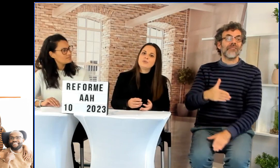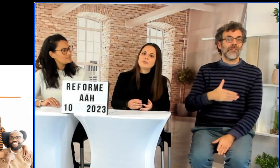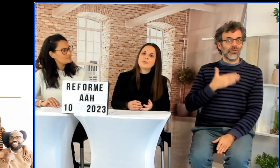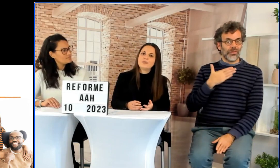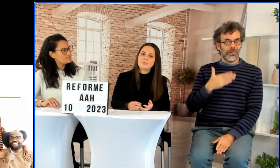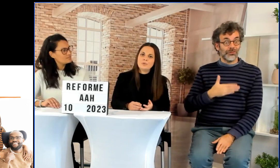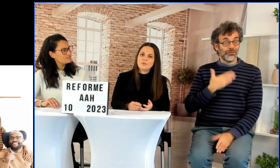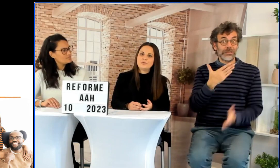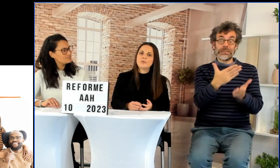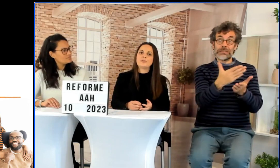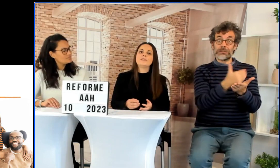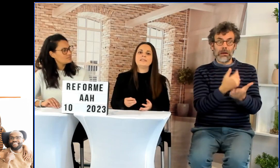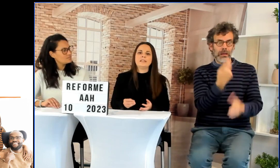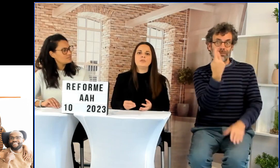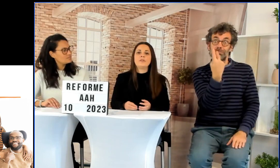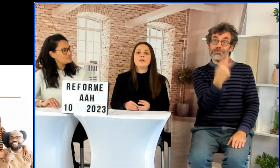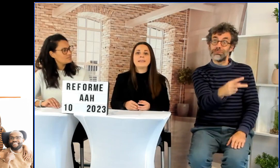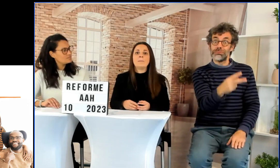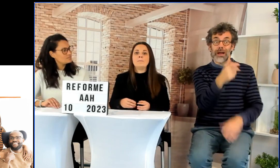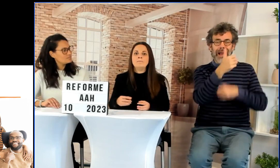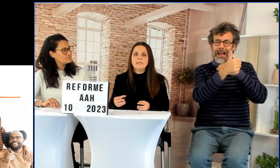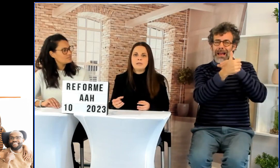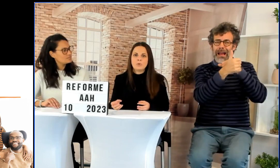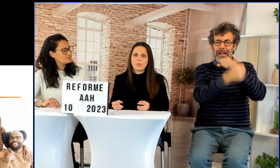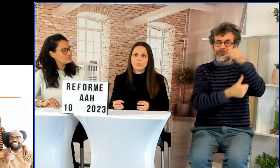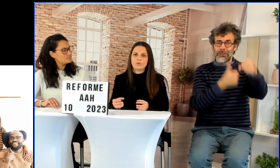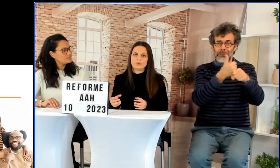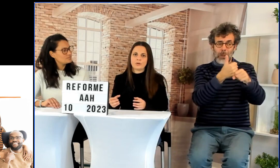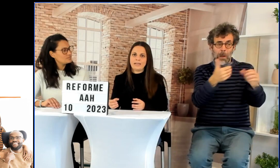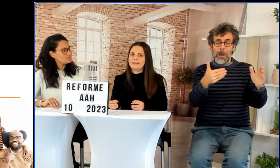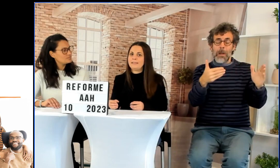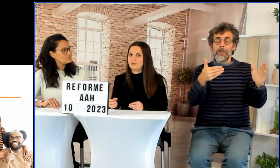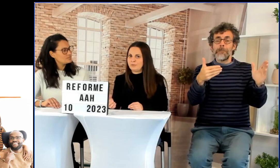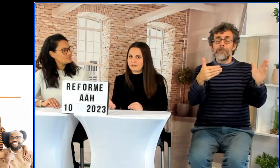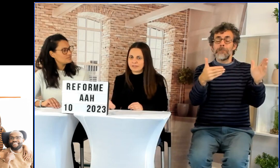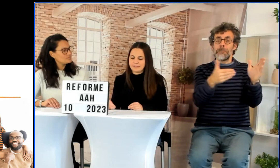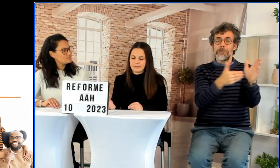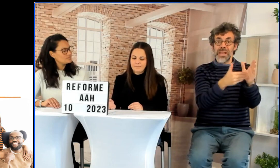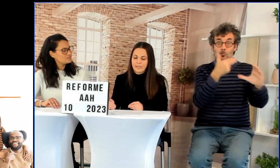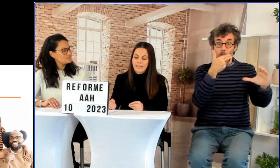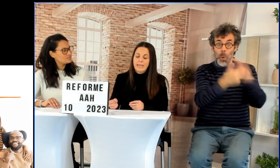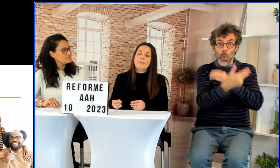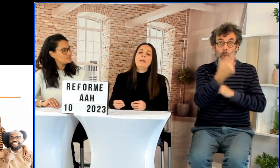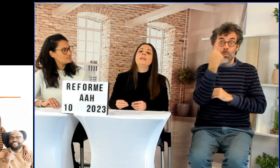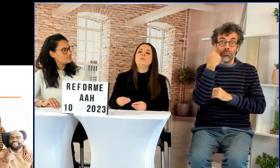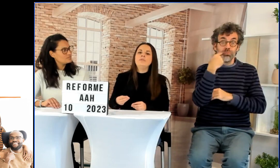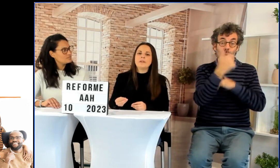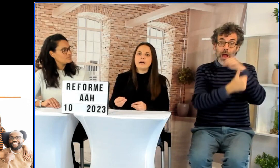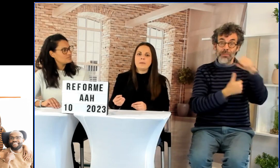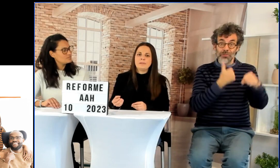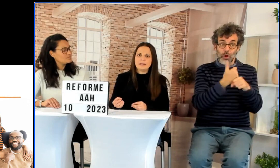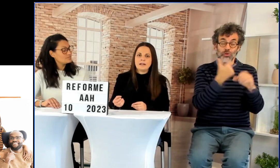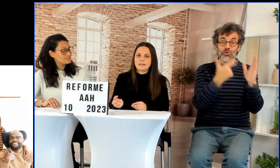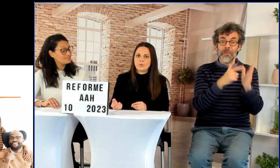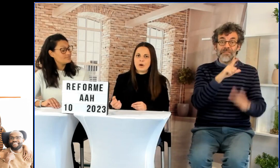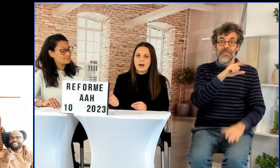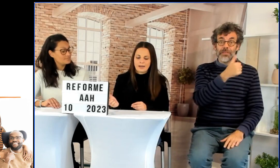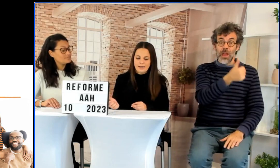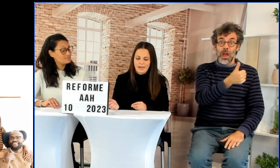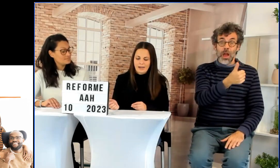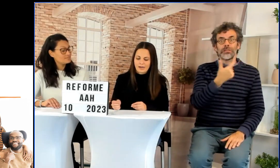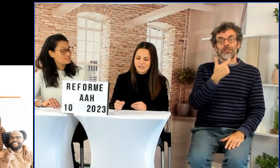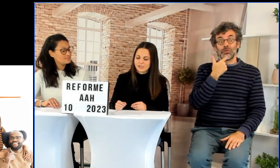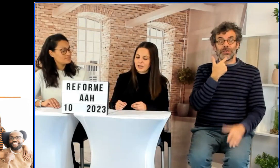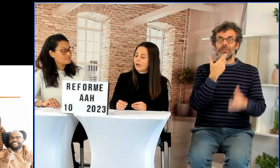les ressources de monsieur s'élevant qu'à 1 000 euros sur l'année 2021, il ouvrira bien un droit